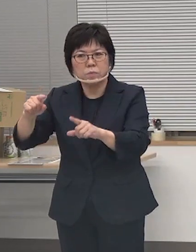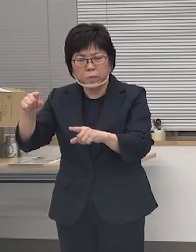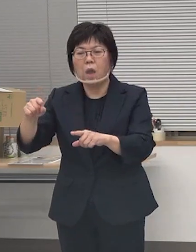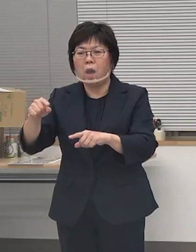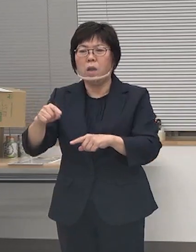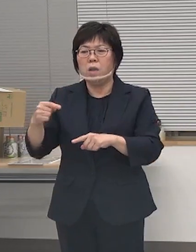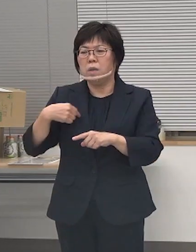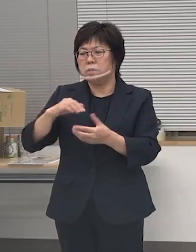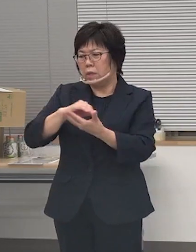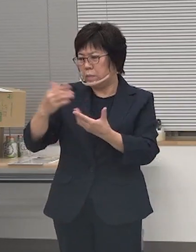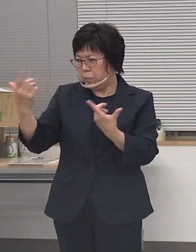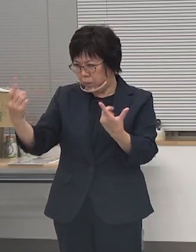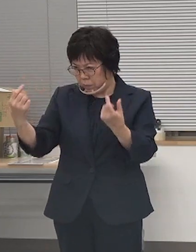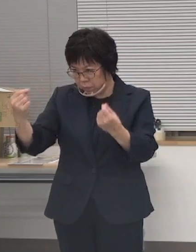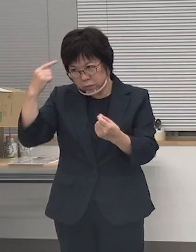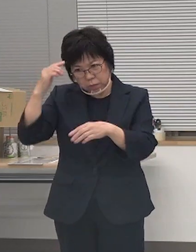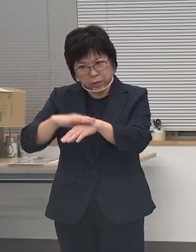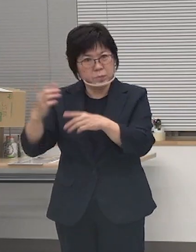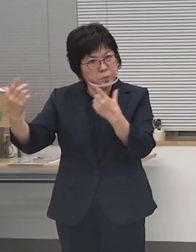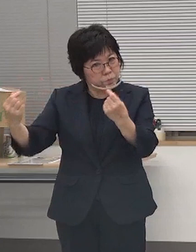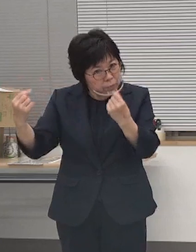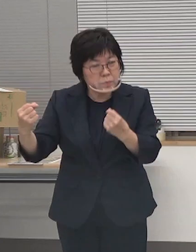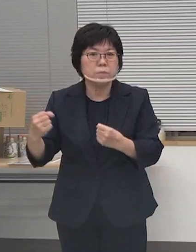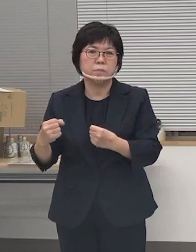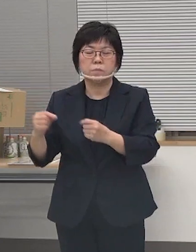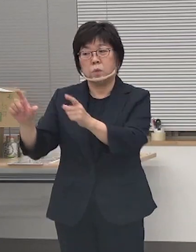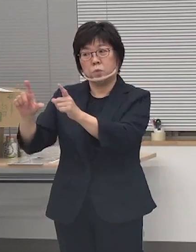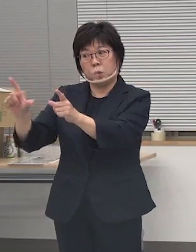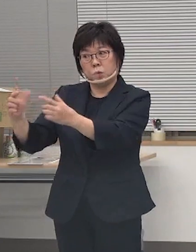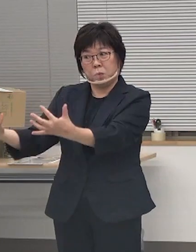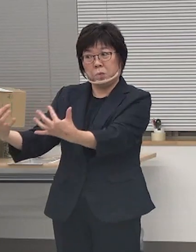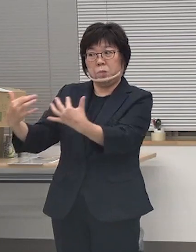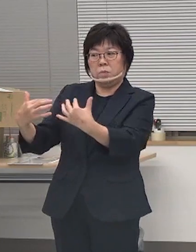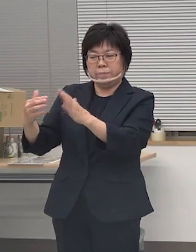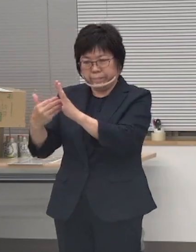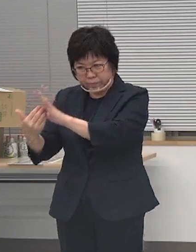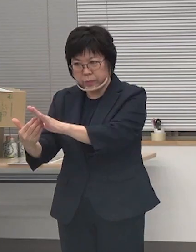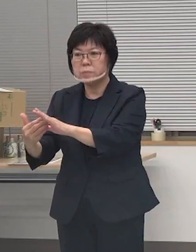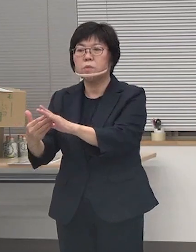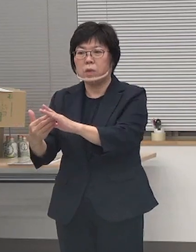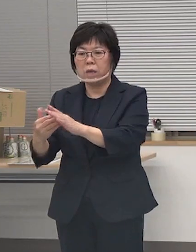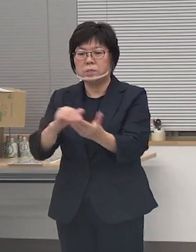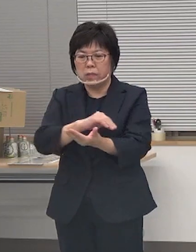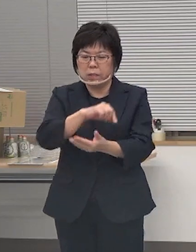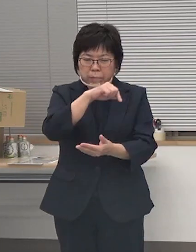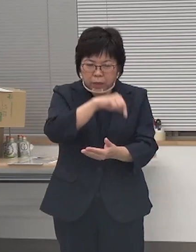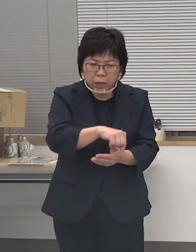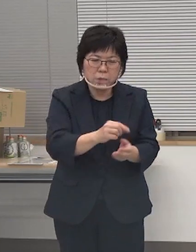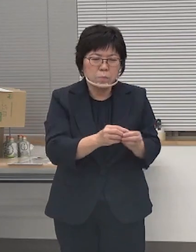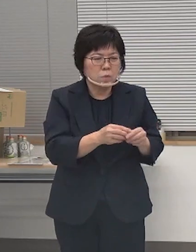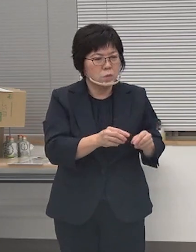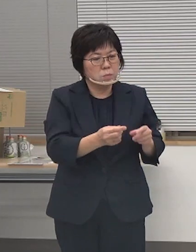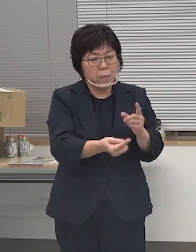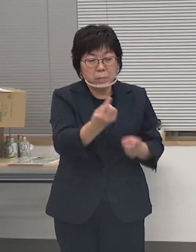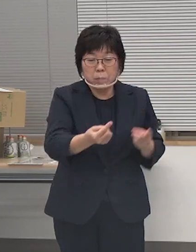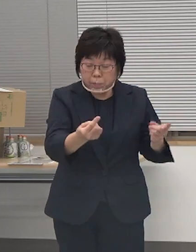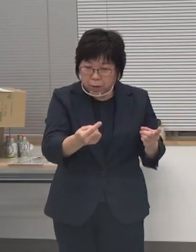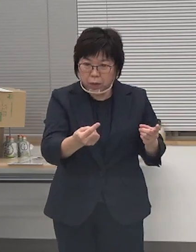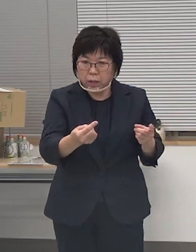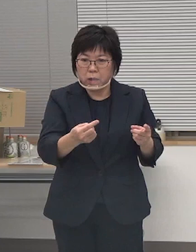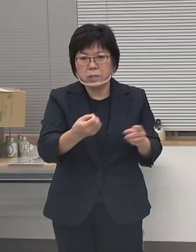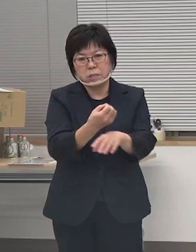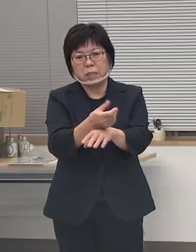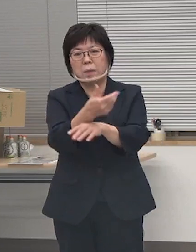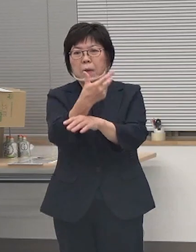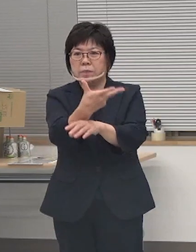。私どもとしても東京由来のものが多かったり、あるいは埼玉県内でもクラスターが夜の街で発生し